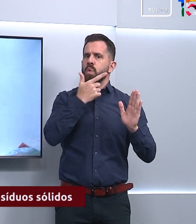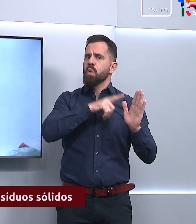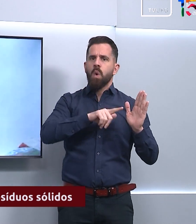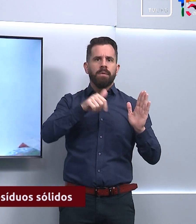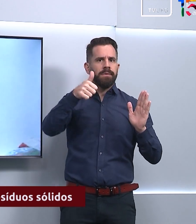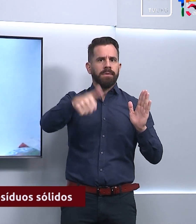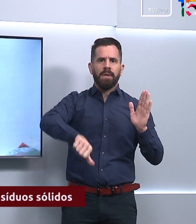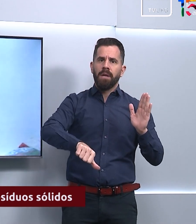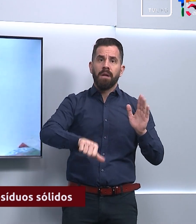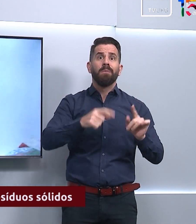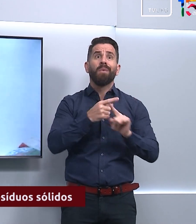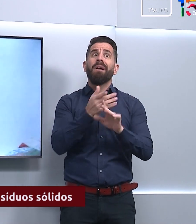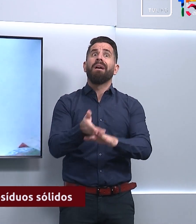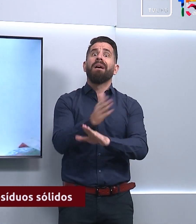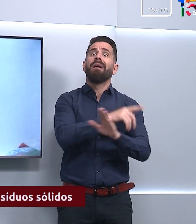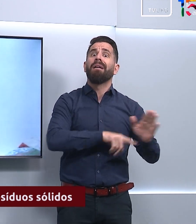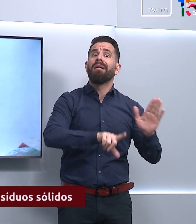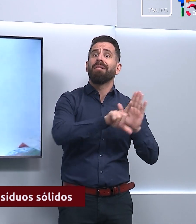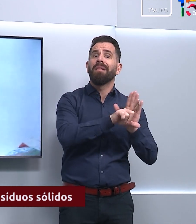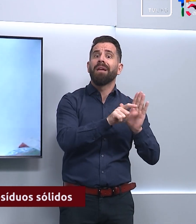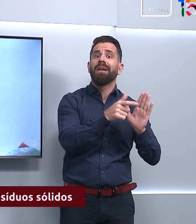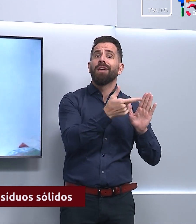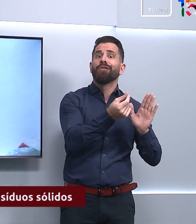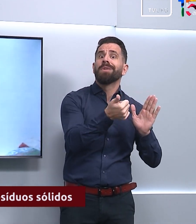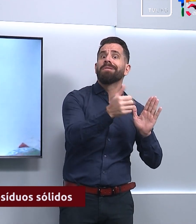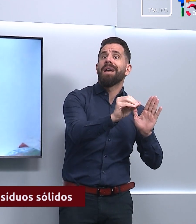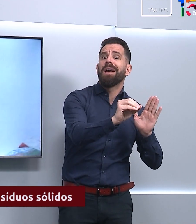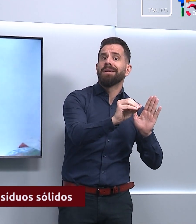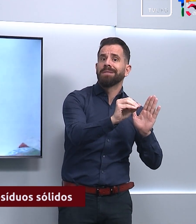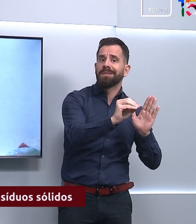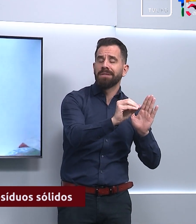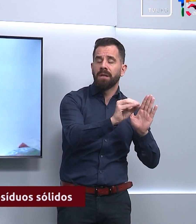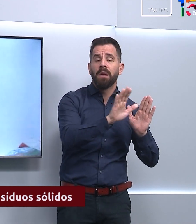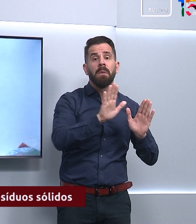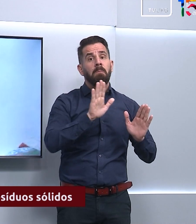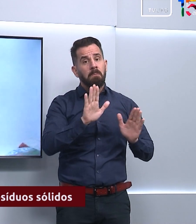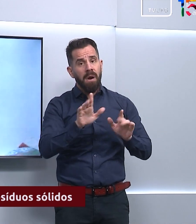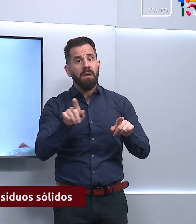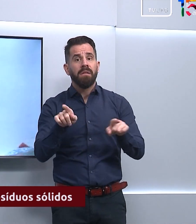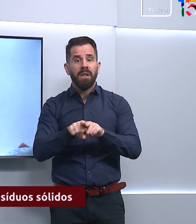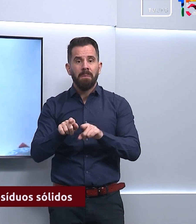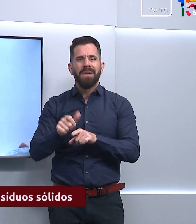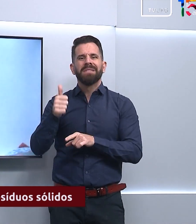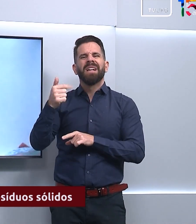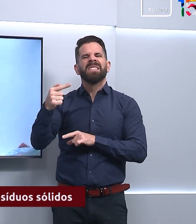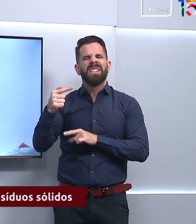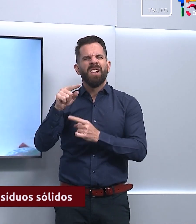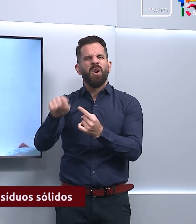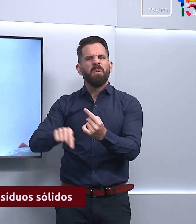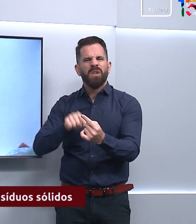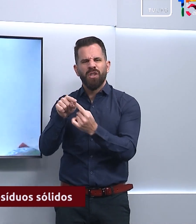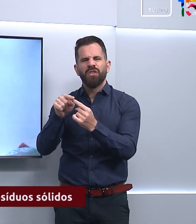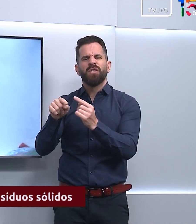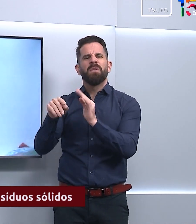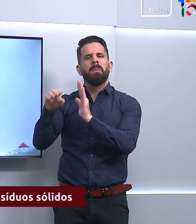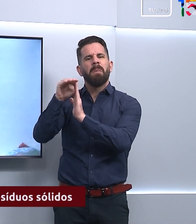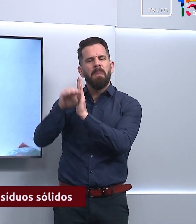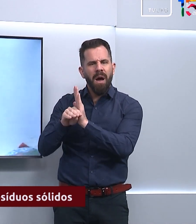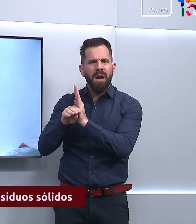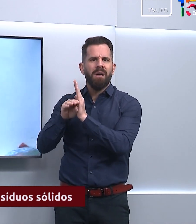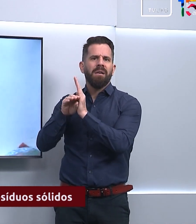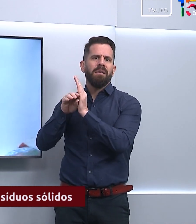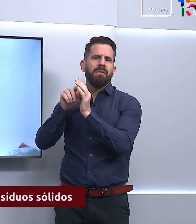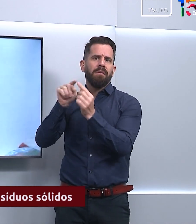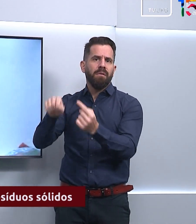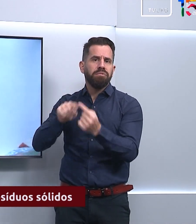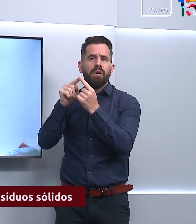é um dos 17 objetivos para desenvolvimento sustentável que